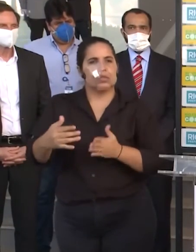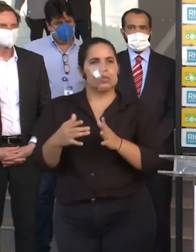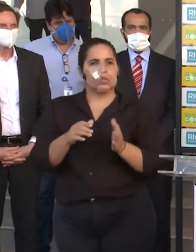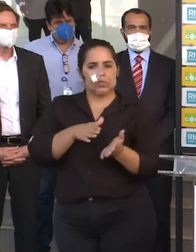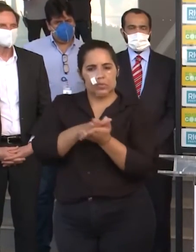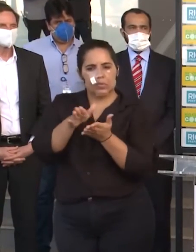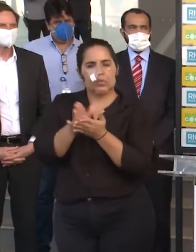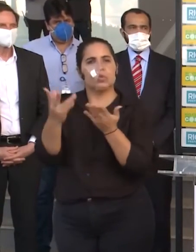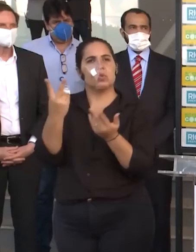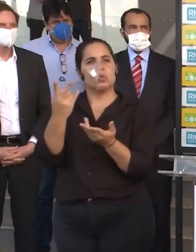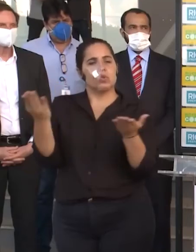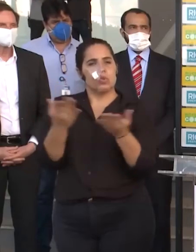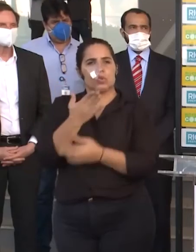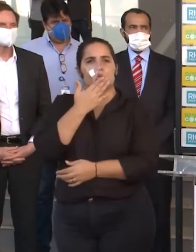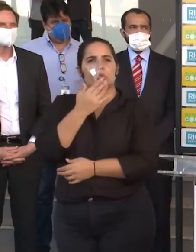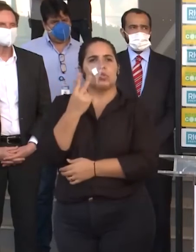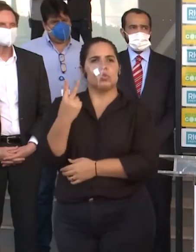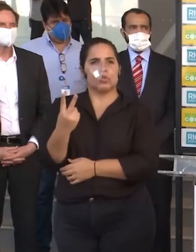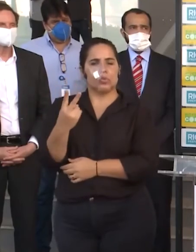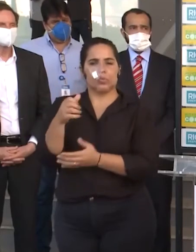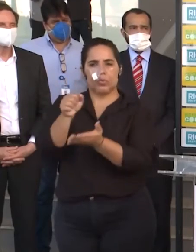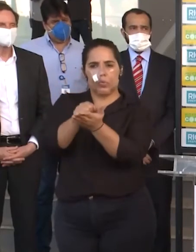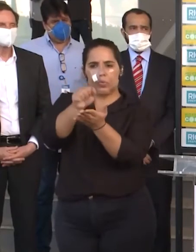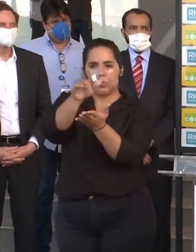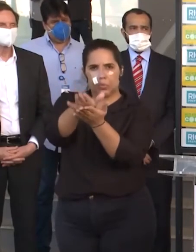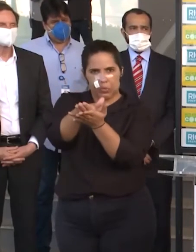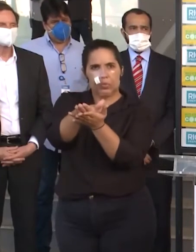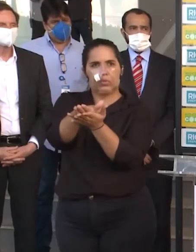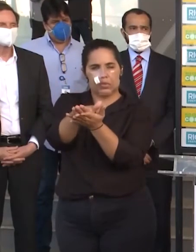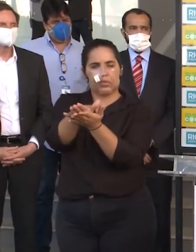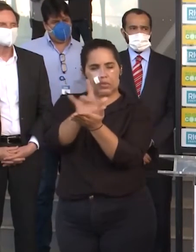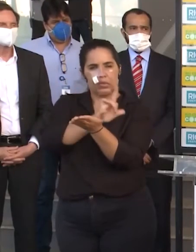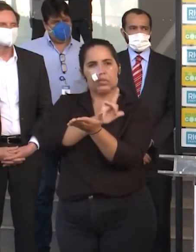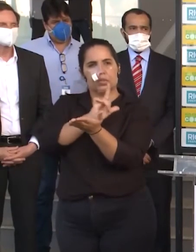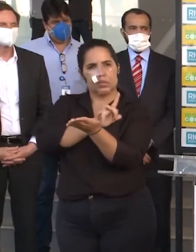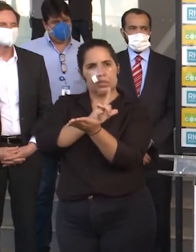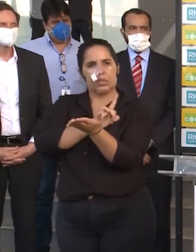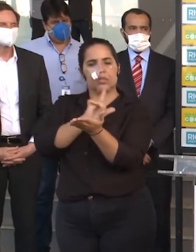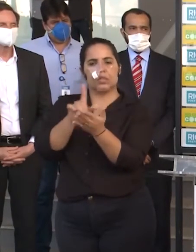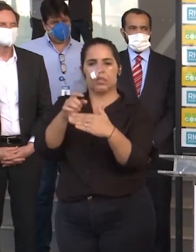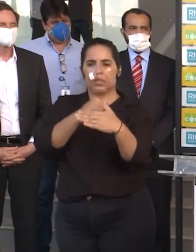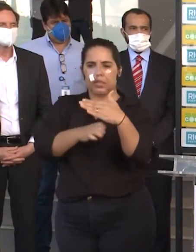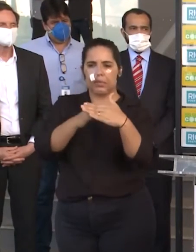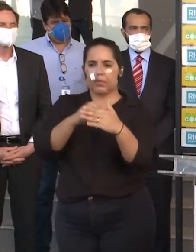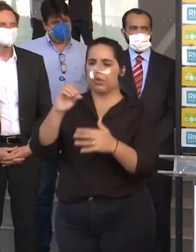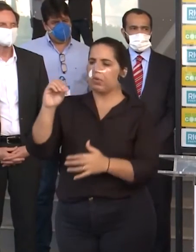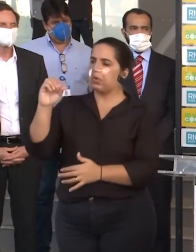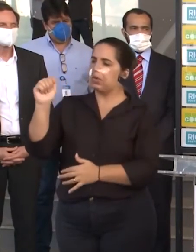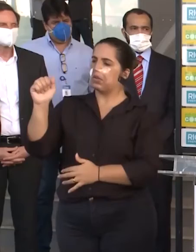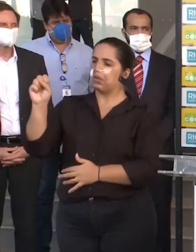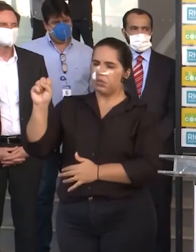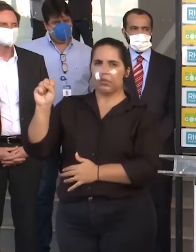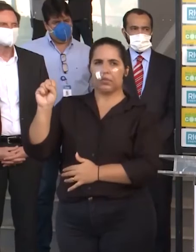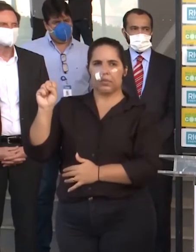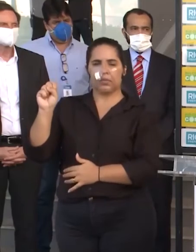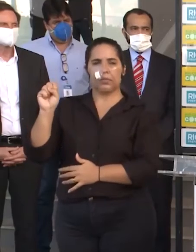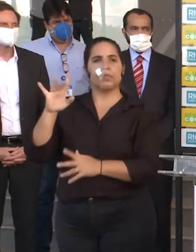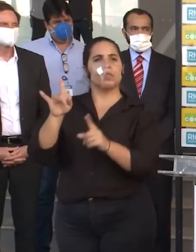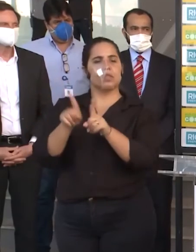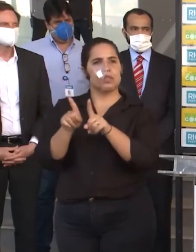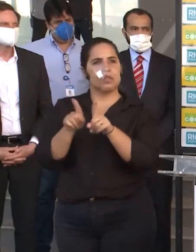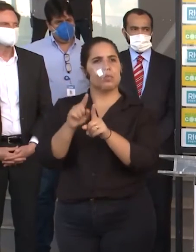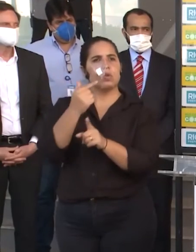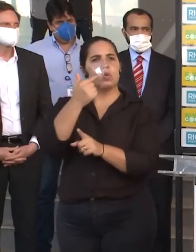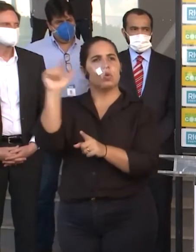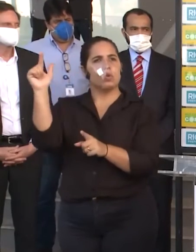publicando dois tipos de sanção, que é uma multa pecuniária à empresa OAS e também